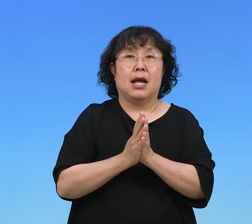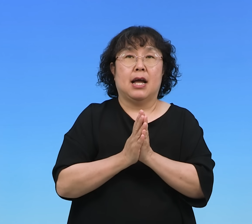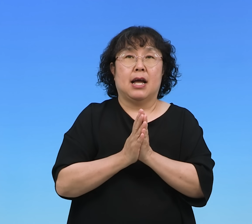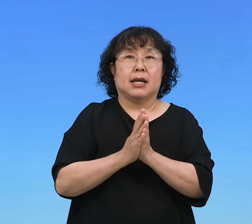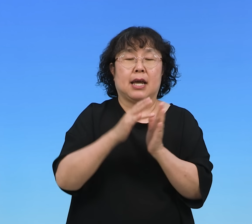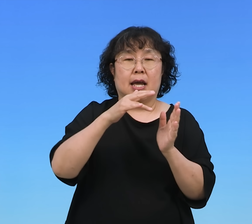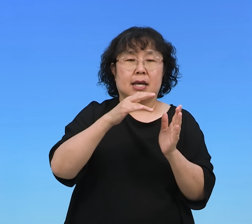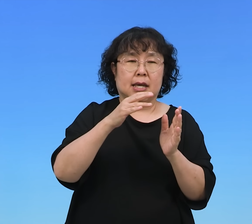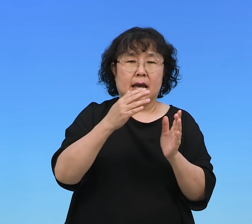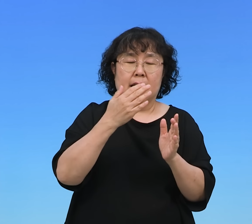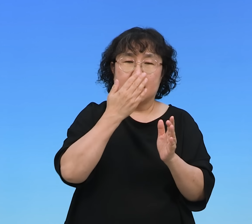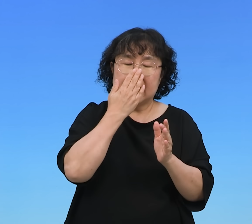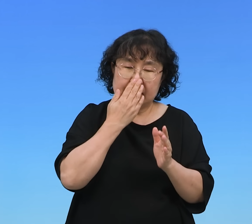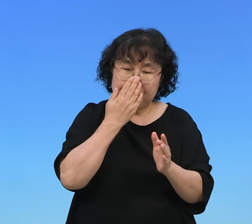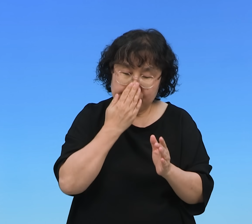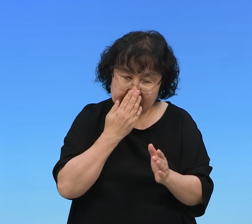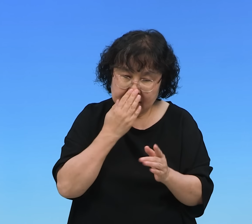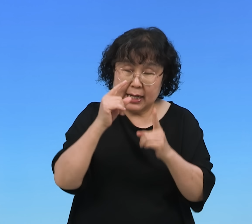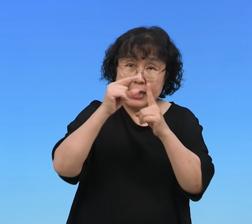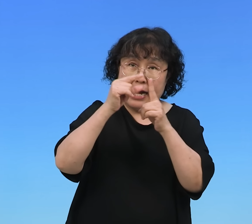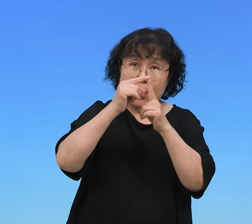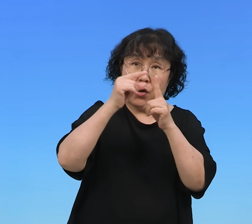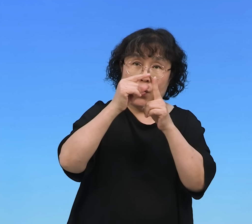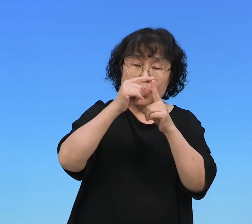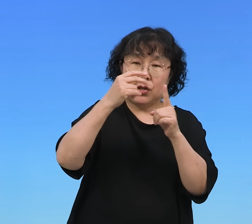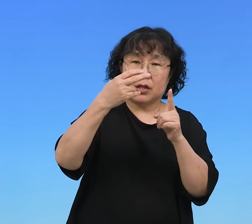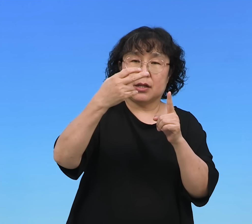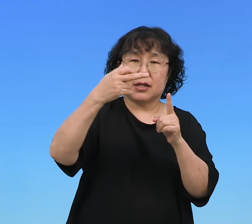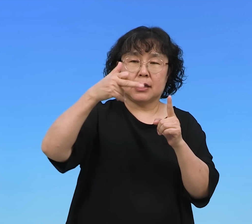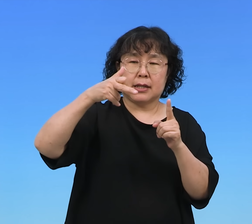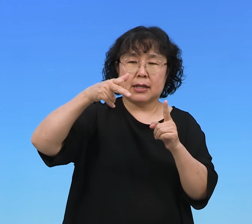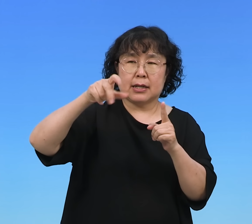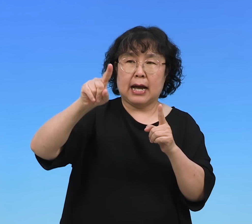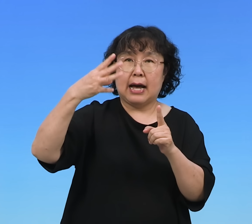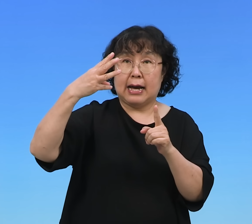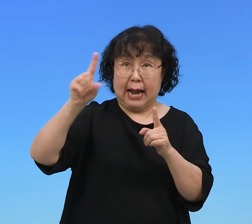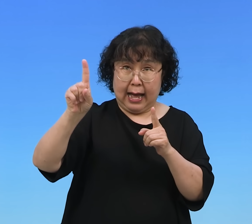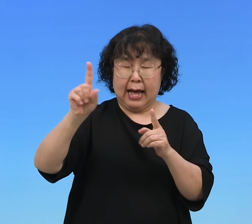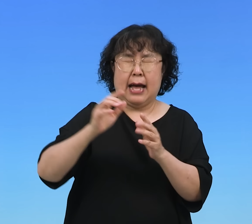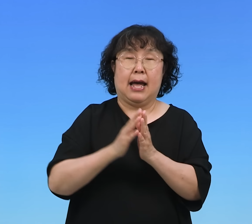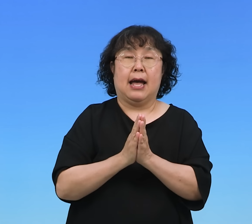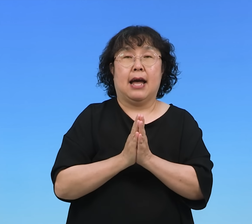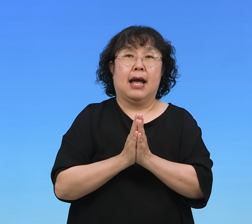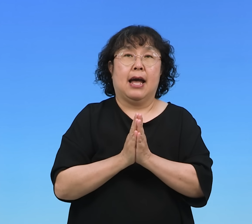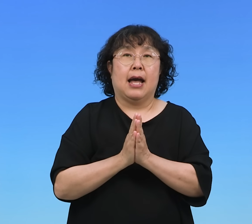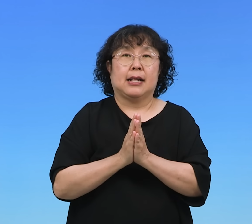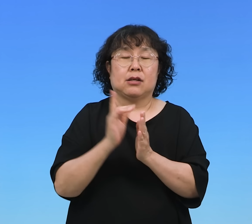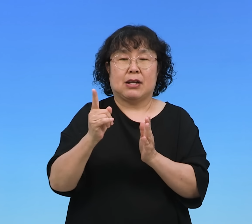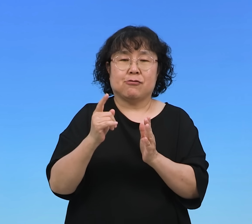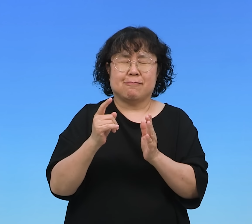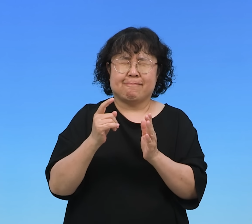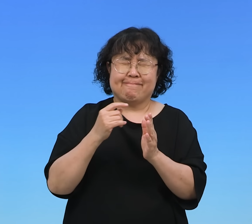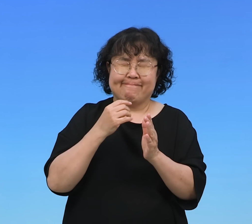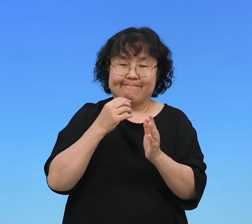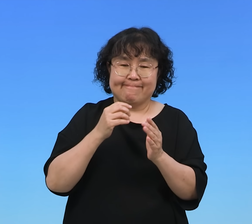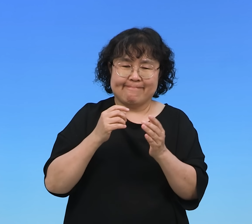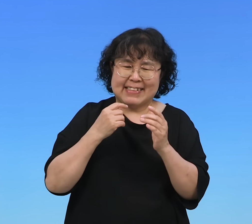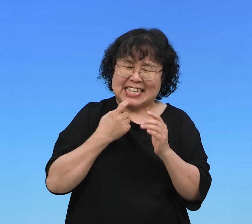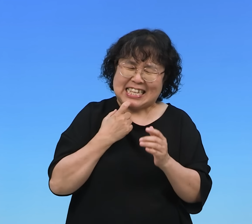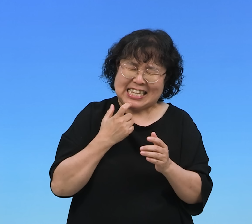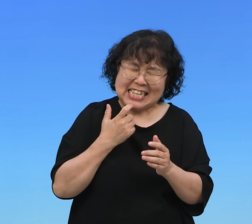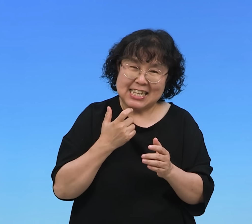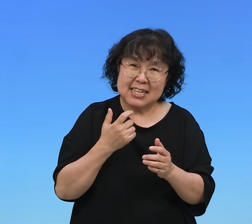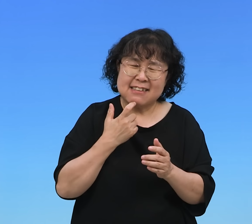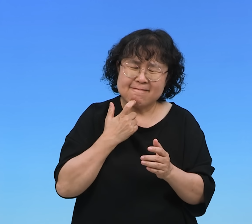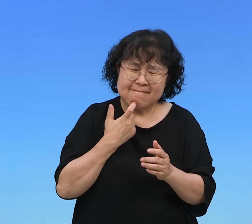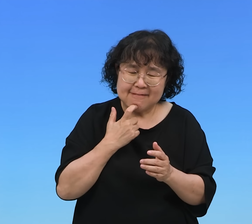히브리어로 카라라는 단어인데요, 이건 어떤 다급한 요구와 관련된 표현을 쓸 때 쓰는 단어예요. 그래가지고